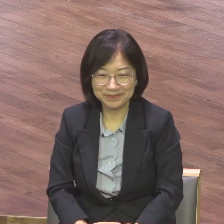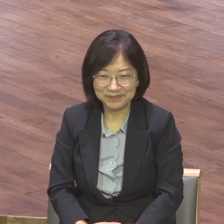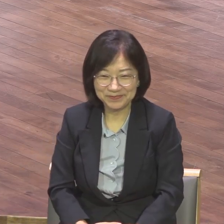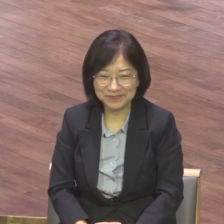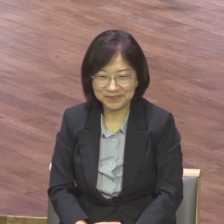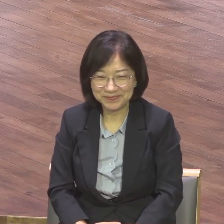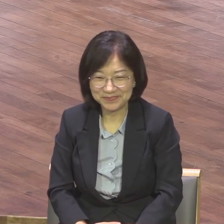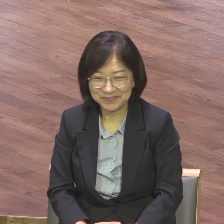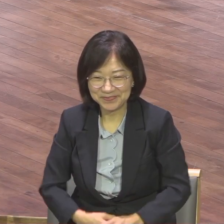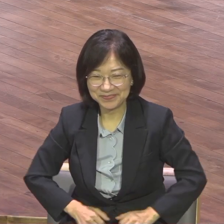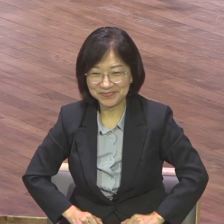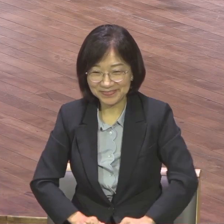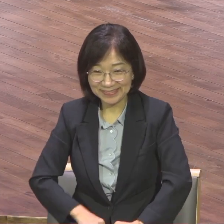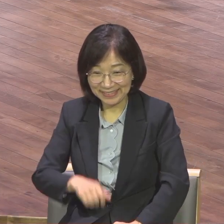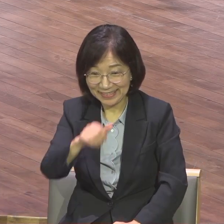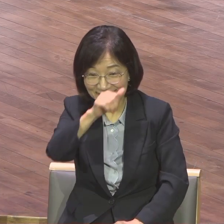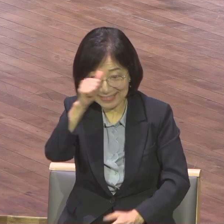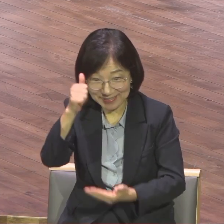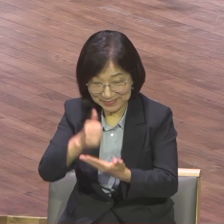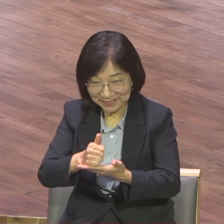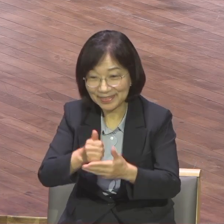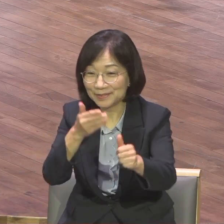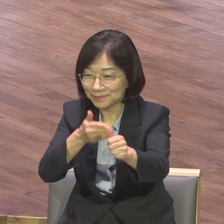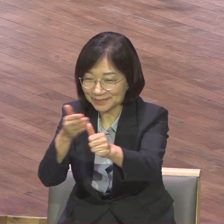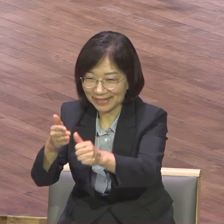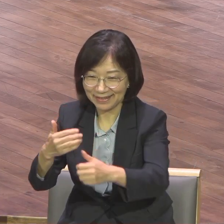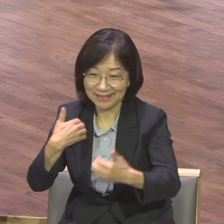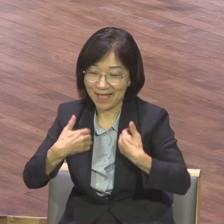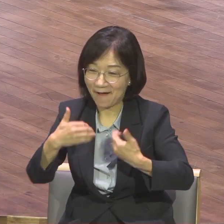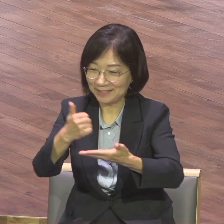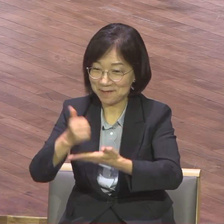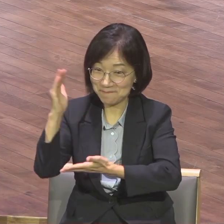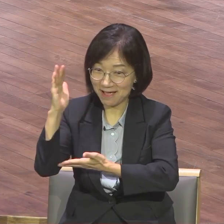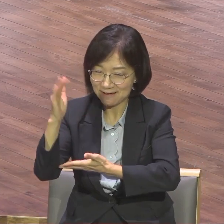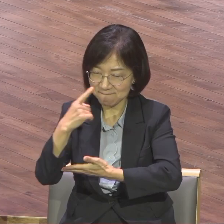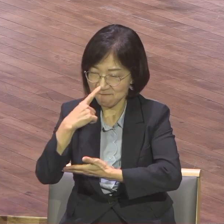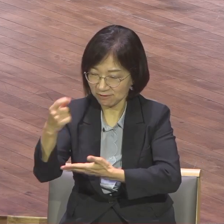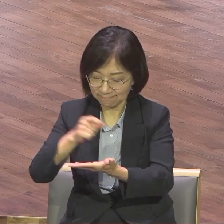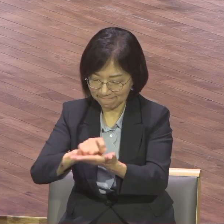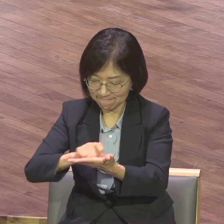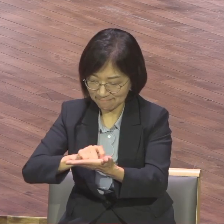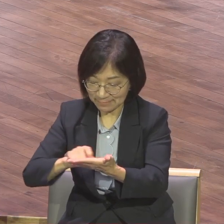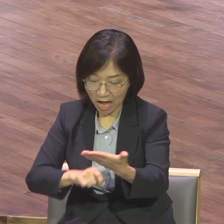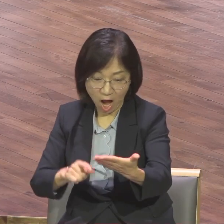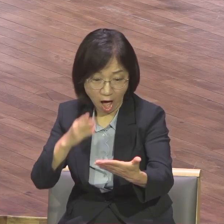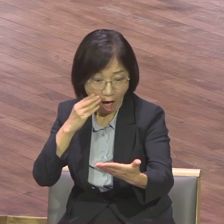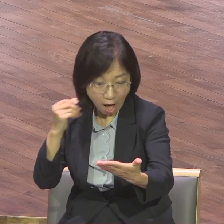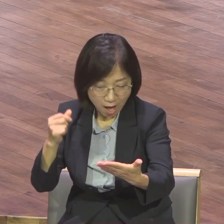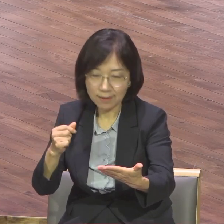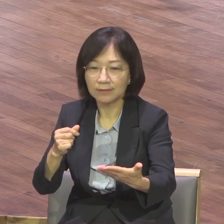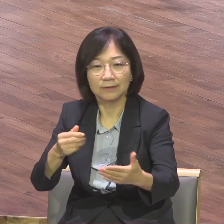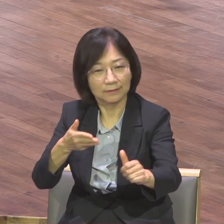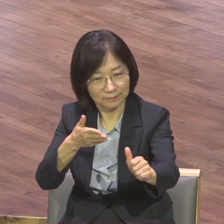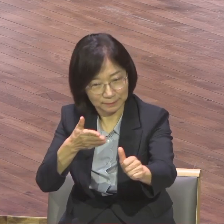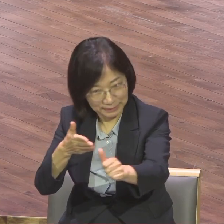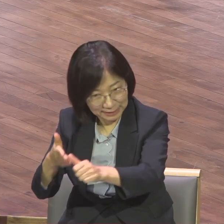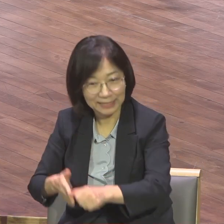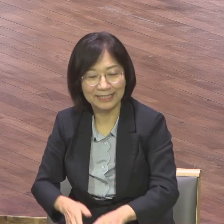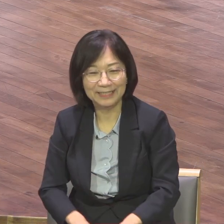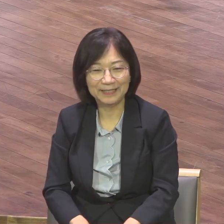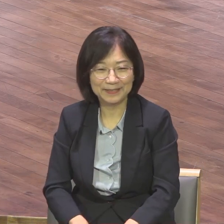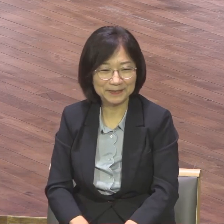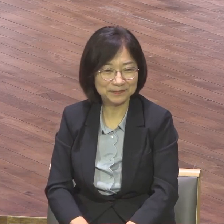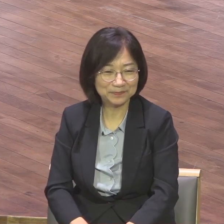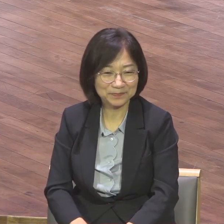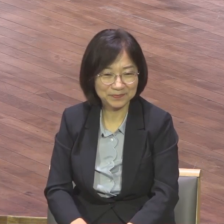우리 장로님들은 다 영접 메시지를 멋지게 써서 영접 시기는 기도까지 하수인 줄로 믿습니다. 그 정도가